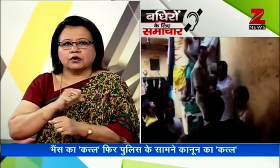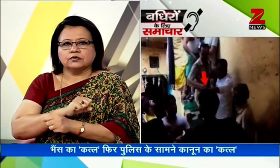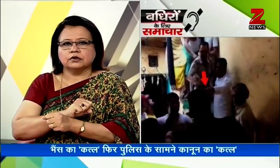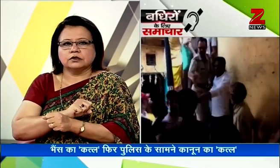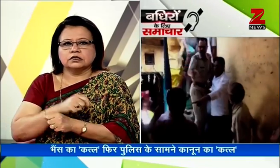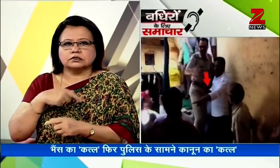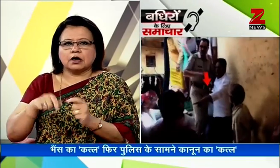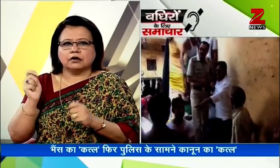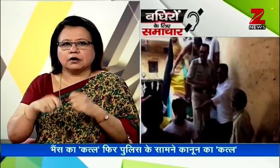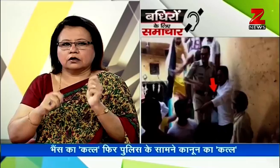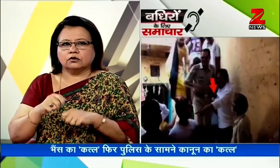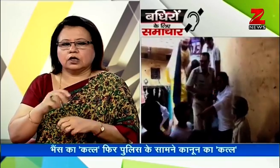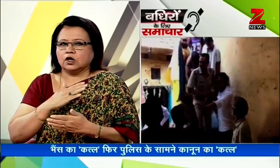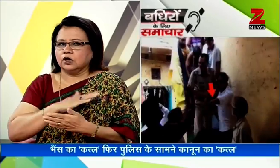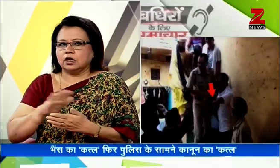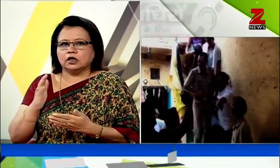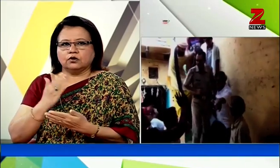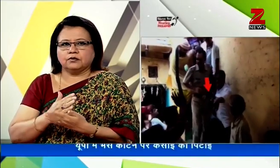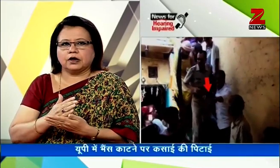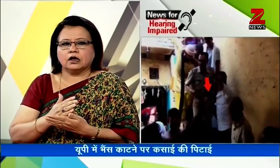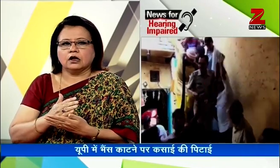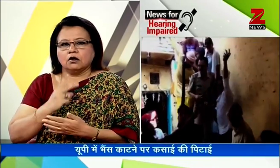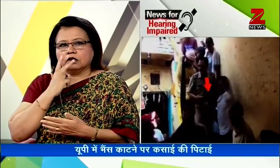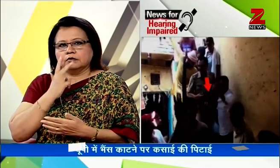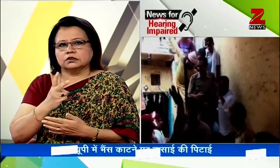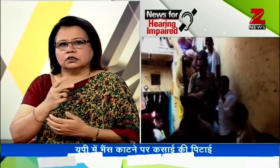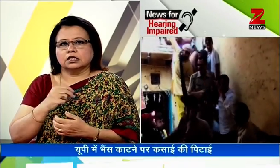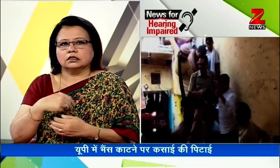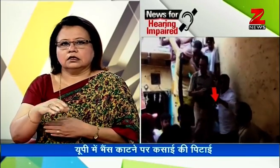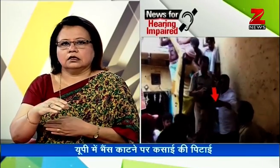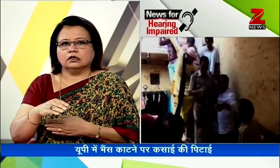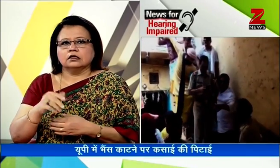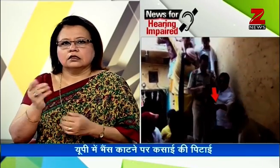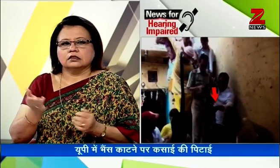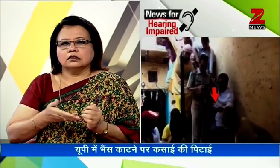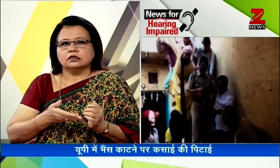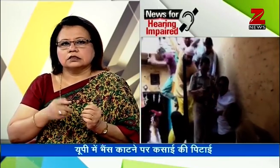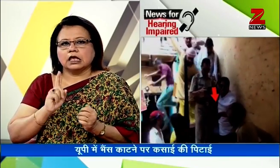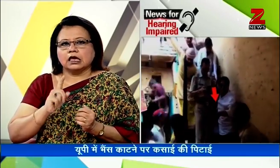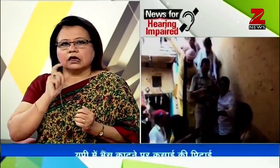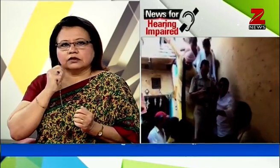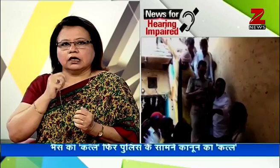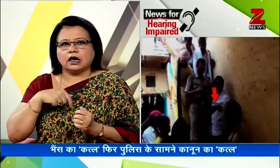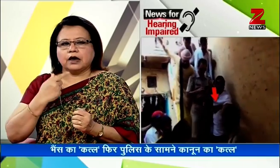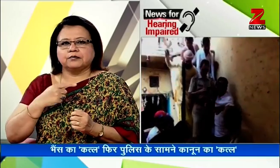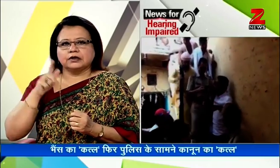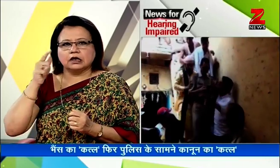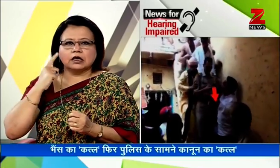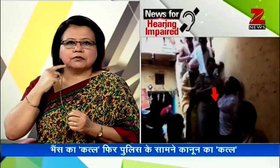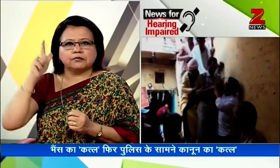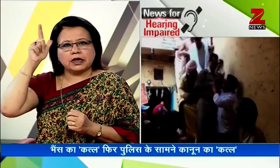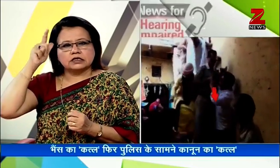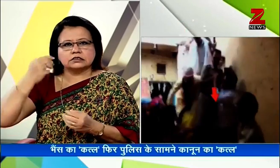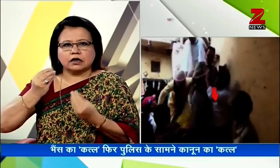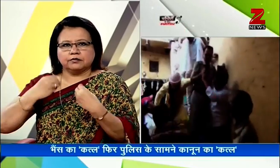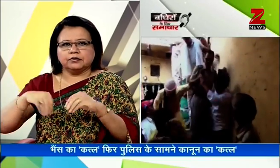मौके पर पहुंची पुलिस भी इस मारपीट को नहीं रोक पाई और वो तमाशबीन बनी रही। दरअसल एक व्यक्ति ने अपनी भैंस